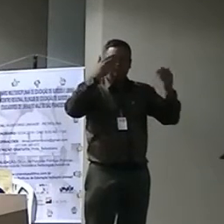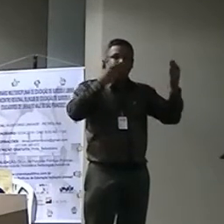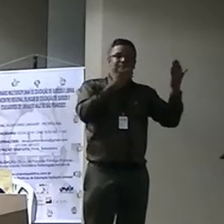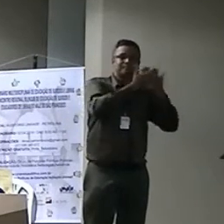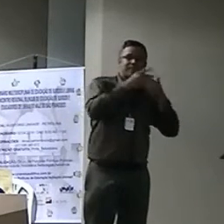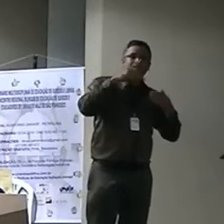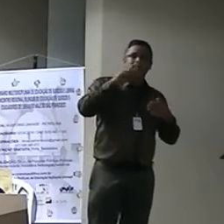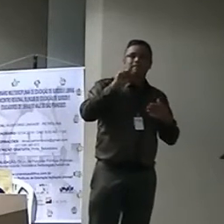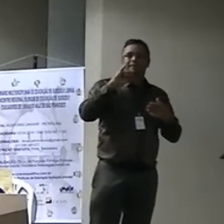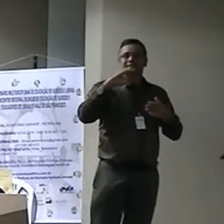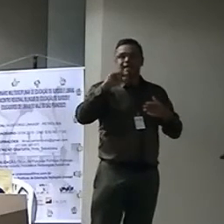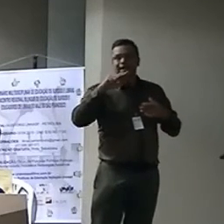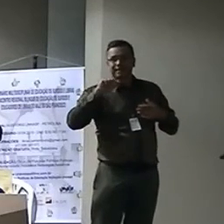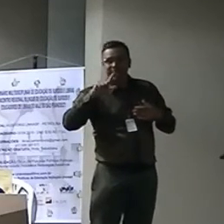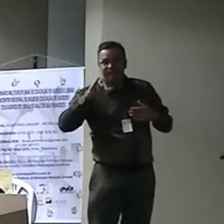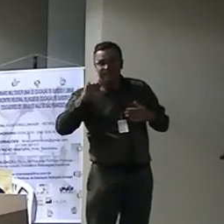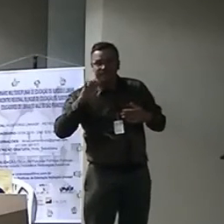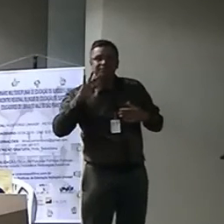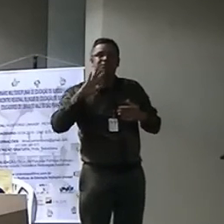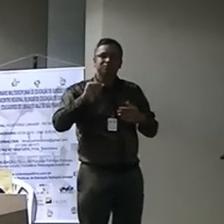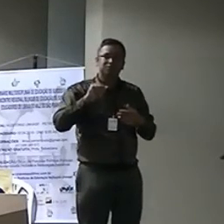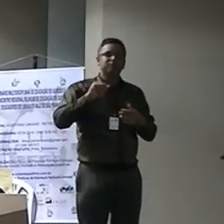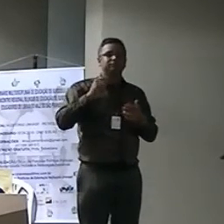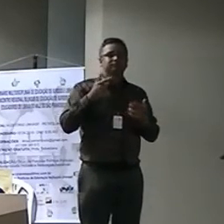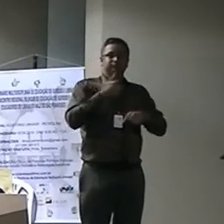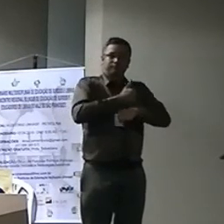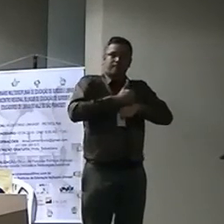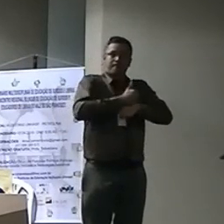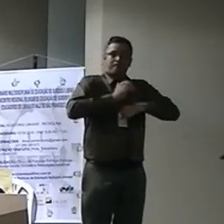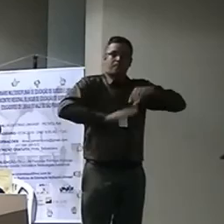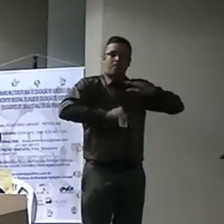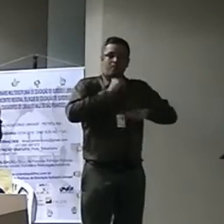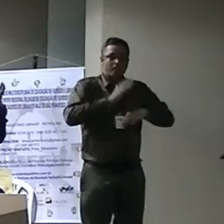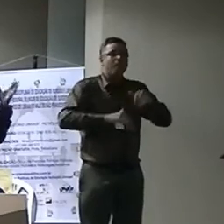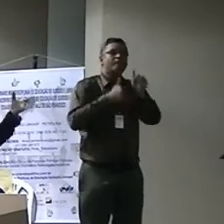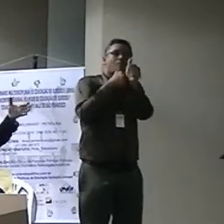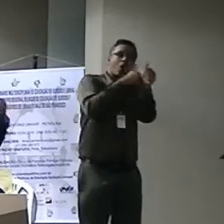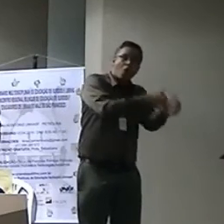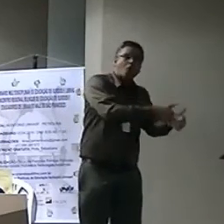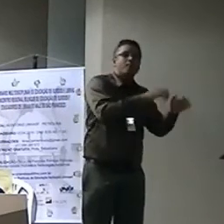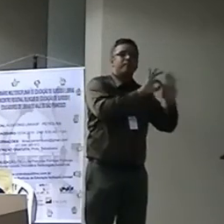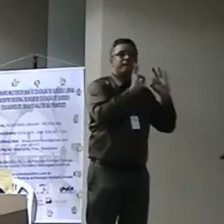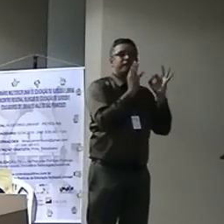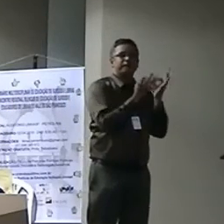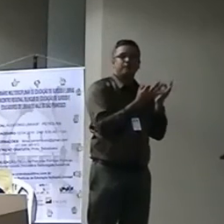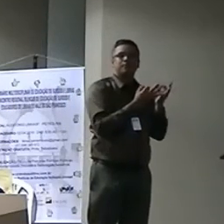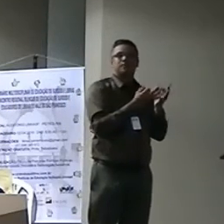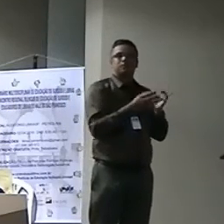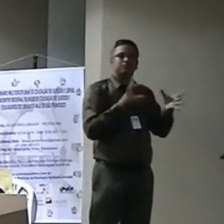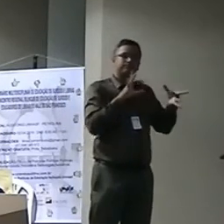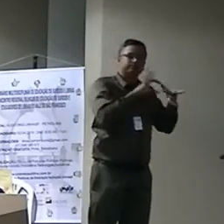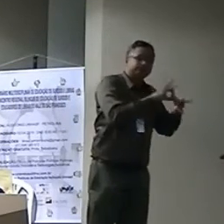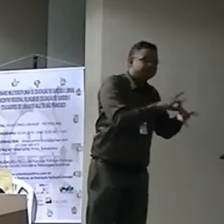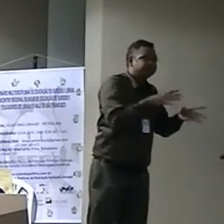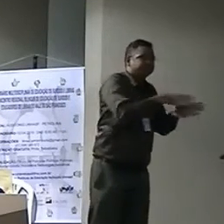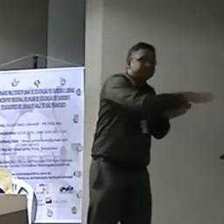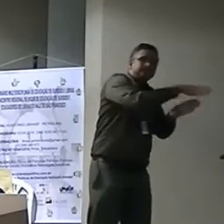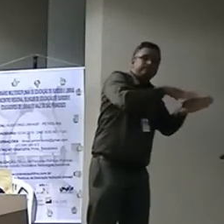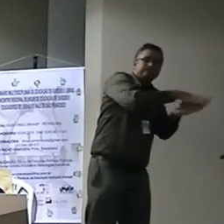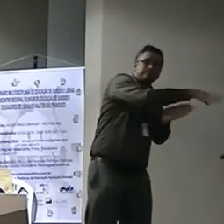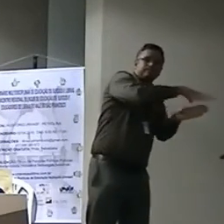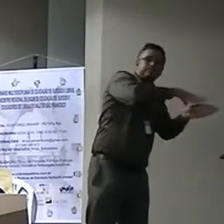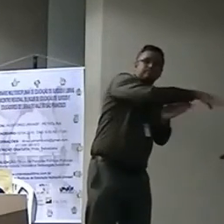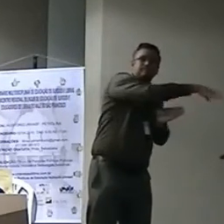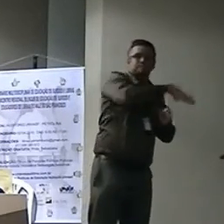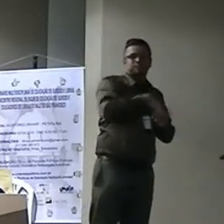é por isso porque a família fica perdida, né? E como que vou agir? Como que eu posso ajudar meu filho a se